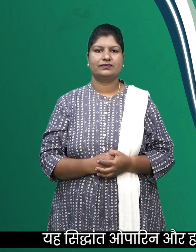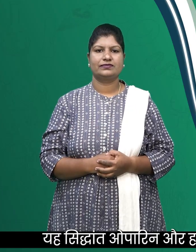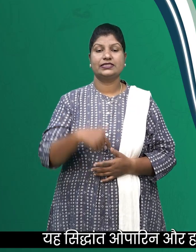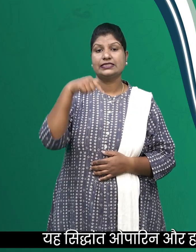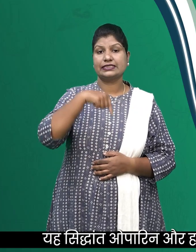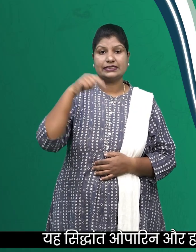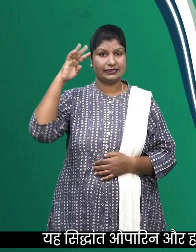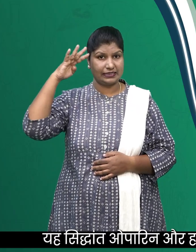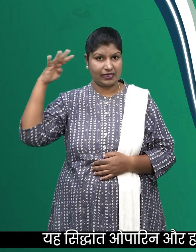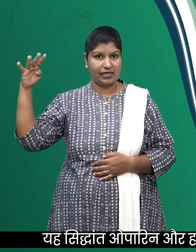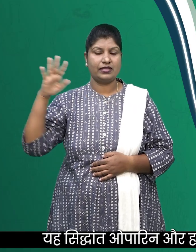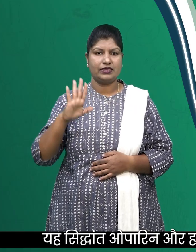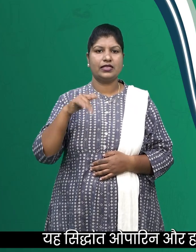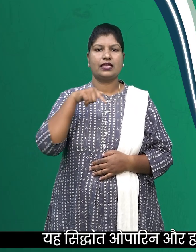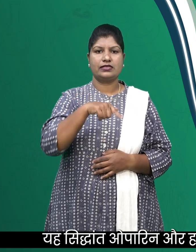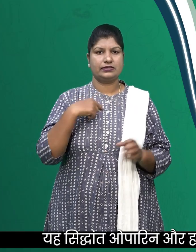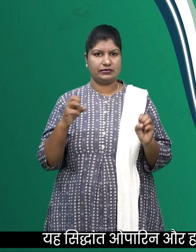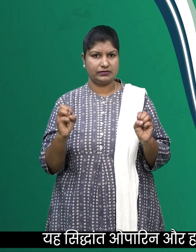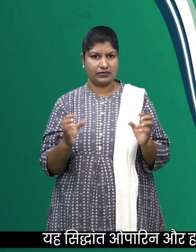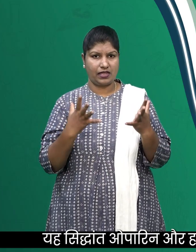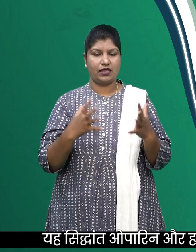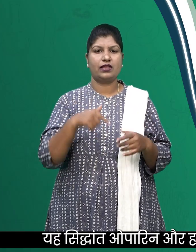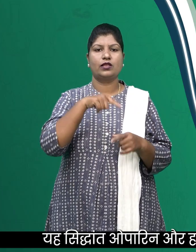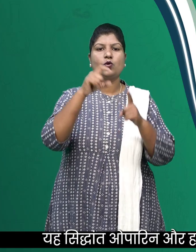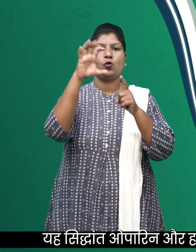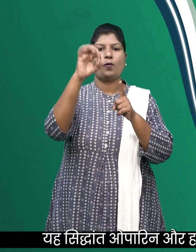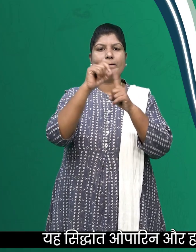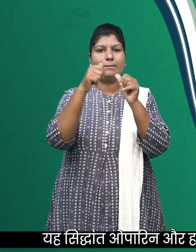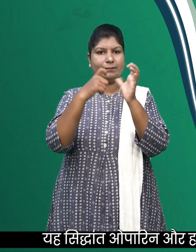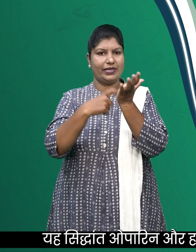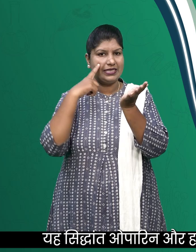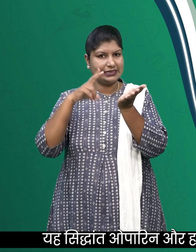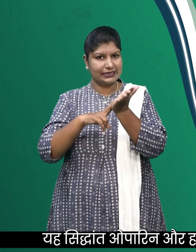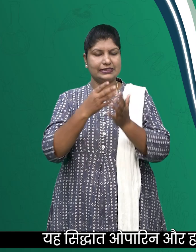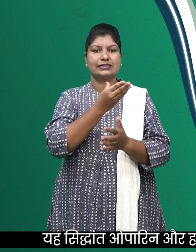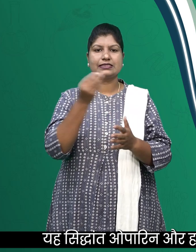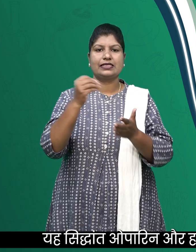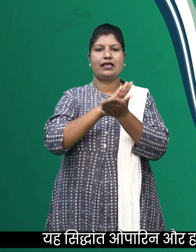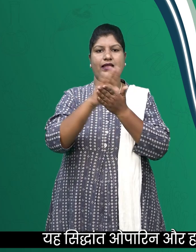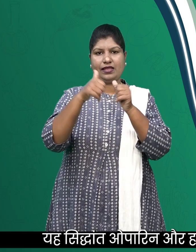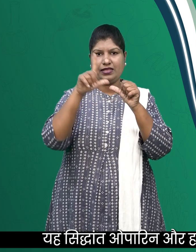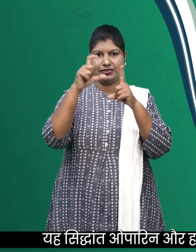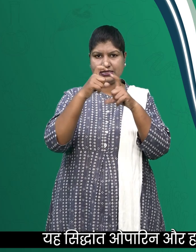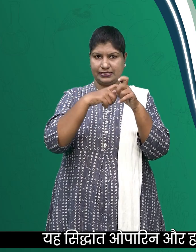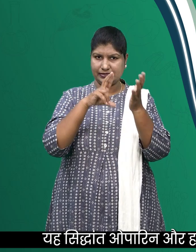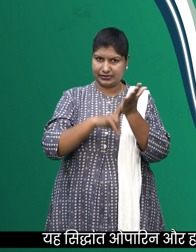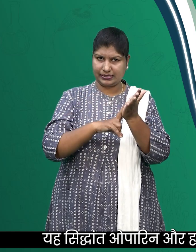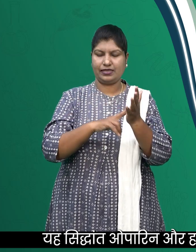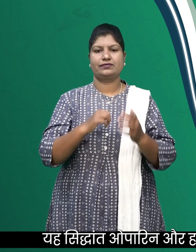यह सिद्धांत ओपेरिन और हैल्डेन द्वारा स्वतंत्र रूप से प्रस्तावित किया गया था।